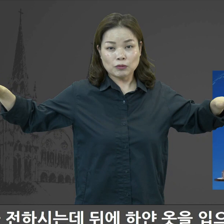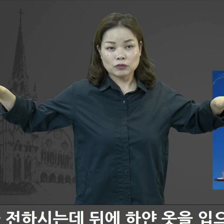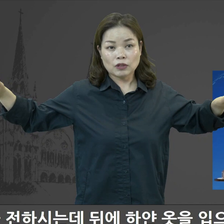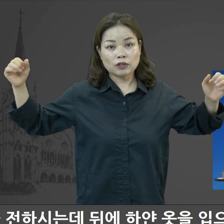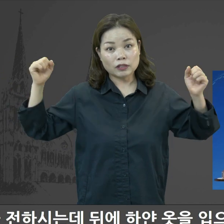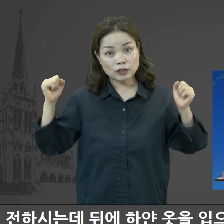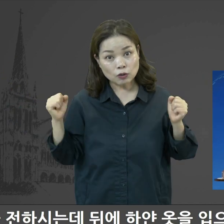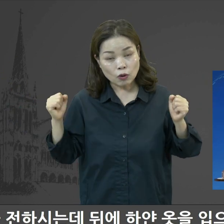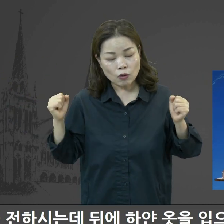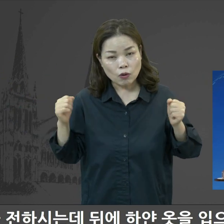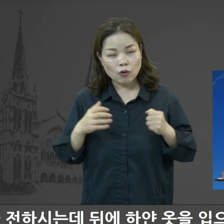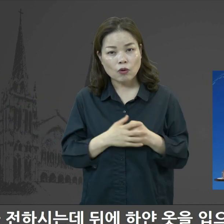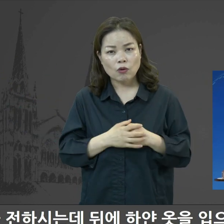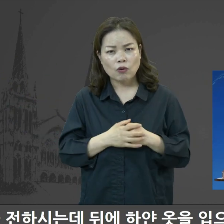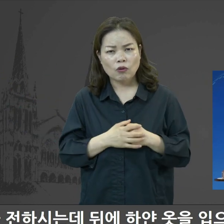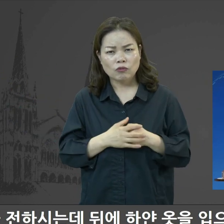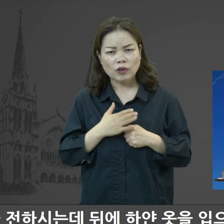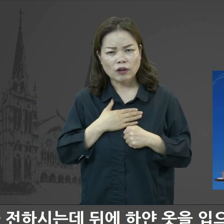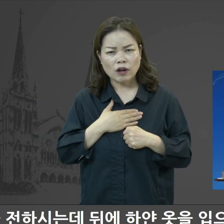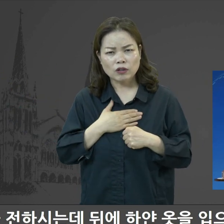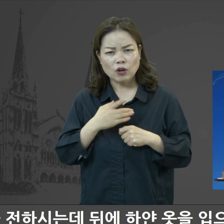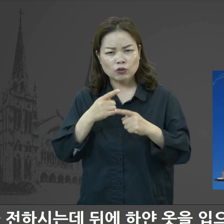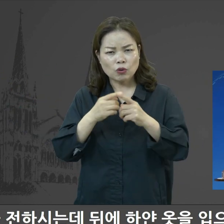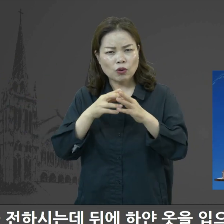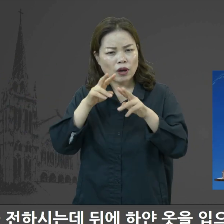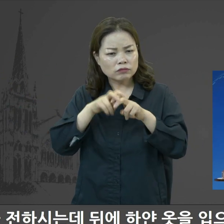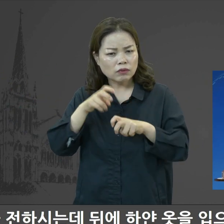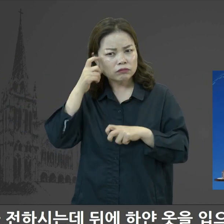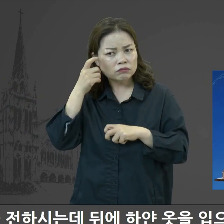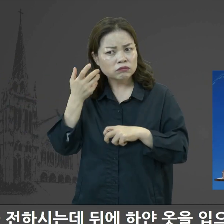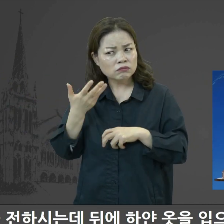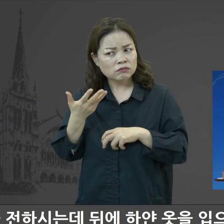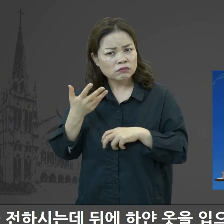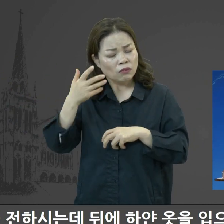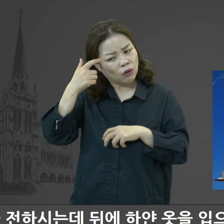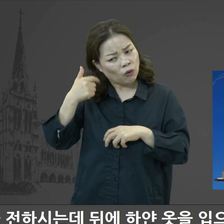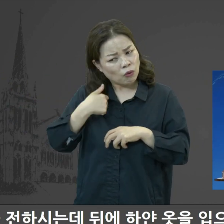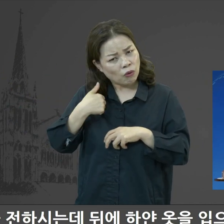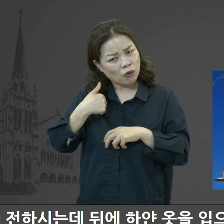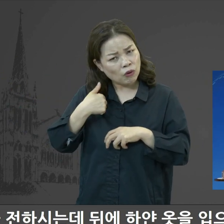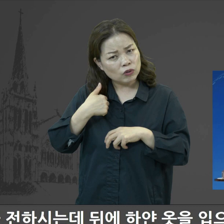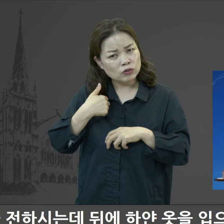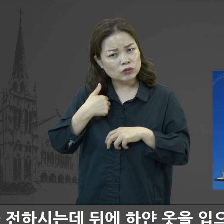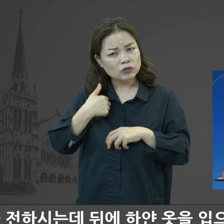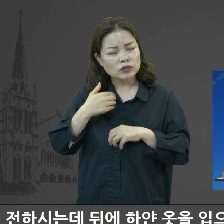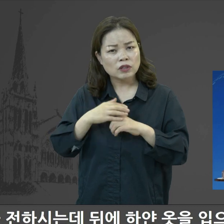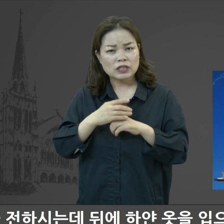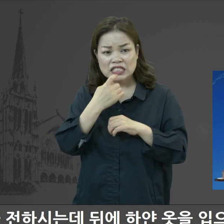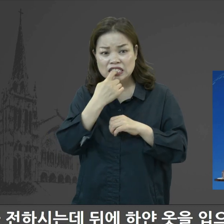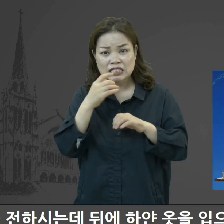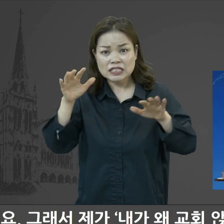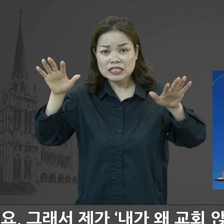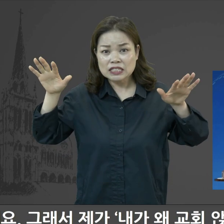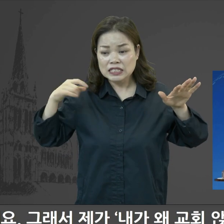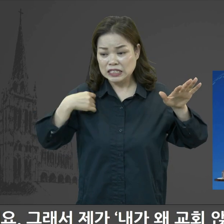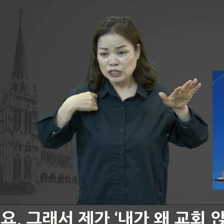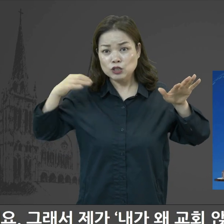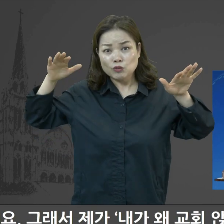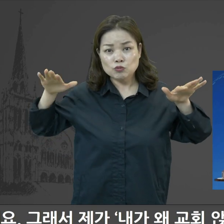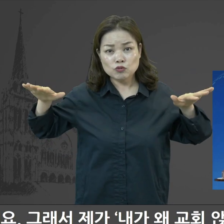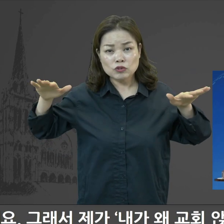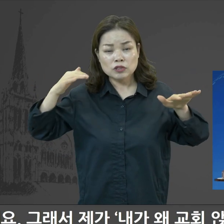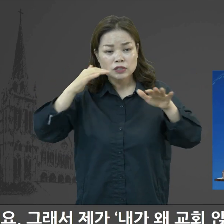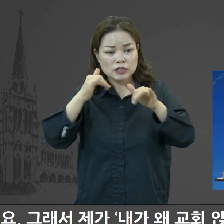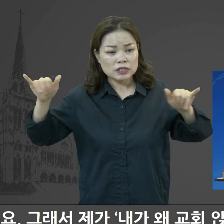거예요. 그래서 제가 내가 왜 교회에 앉아 있지? 그리고 저 뒤에 하얗게 옷을 입으신 저분은